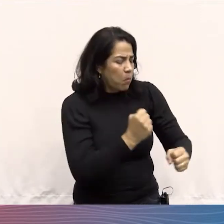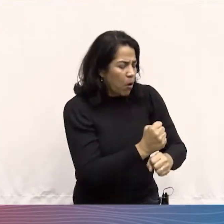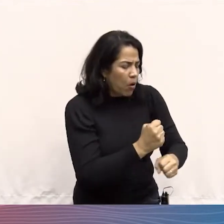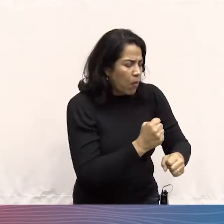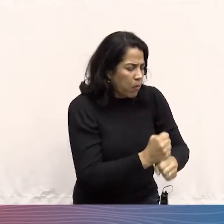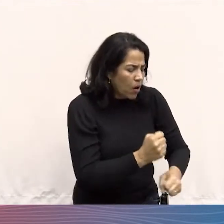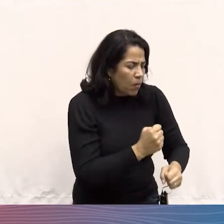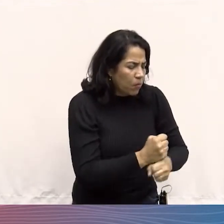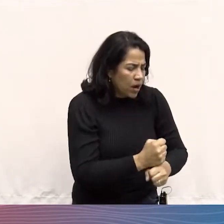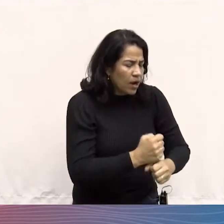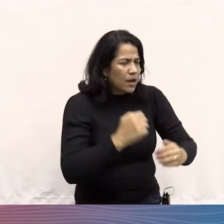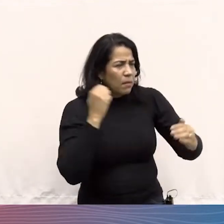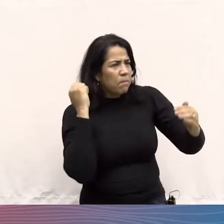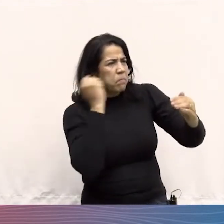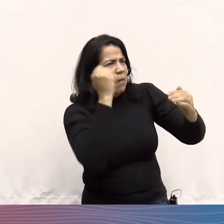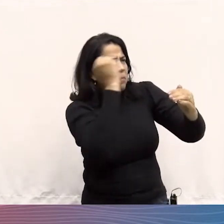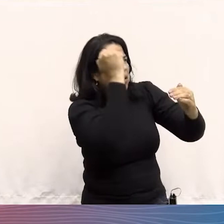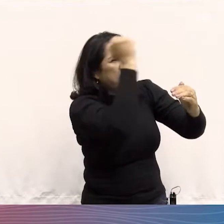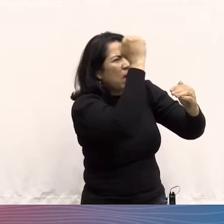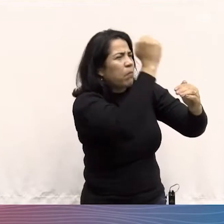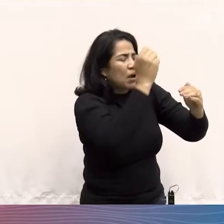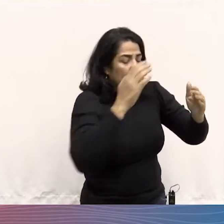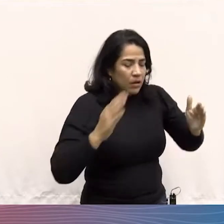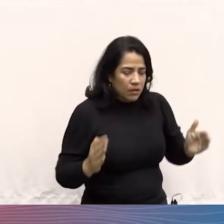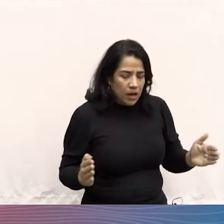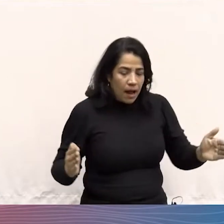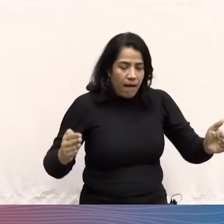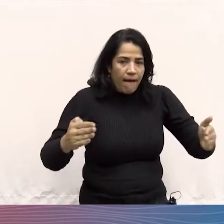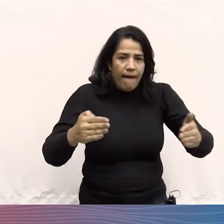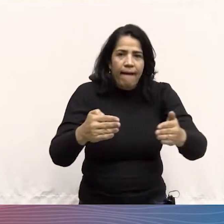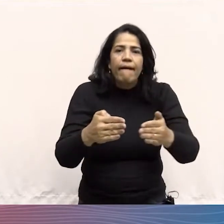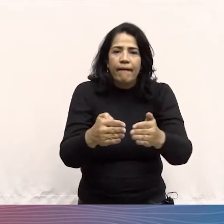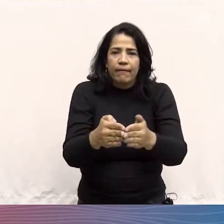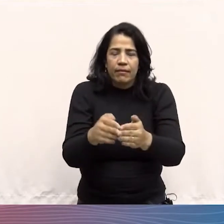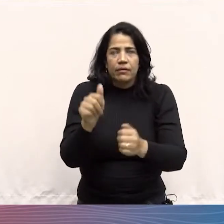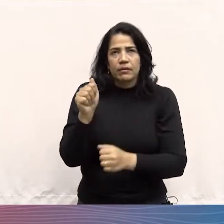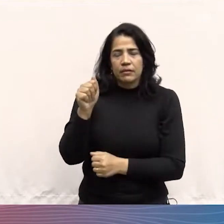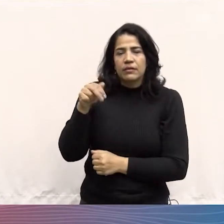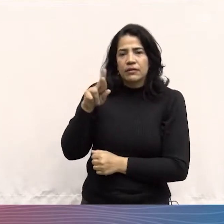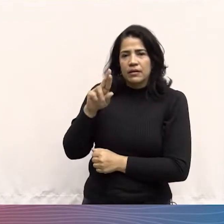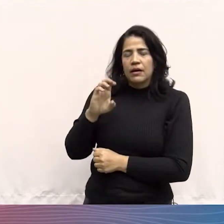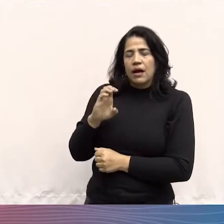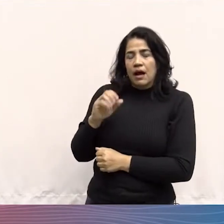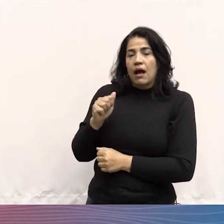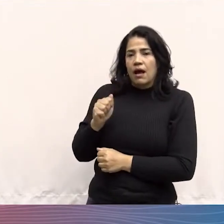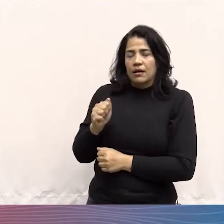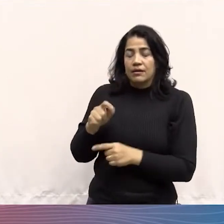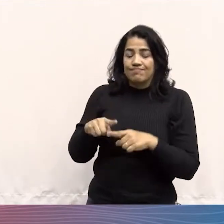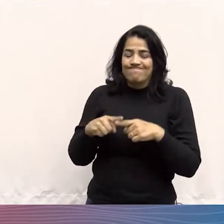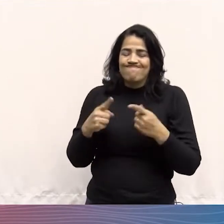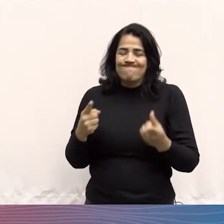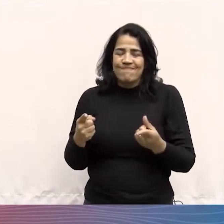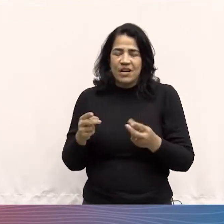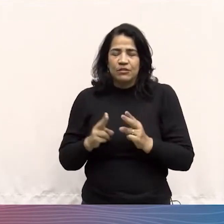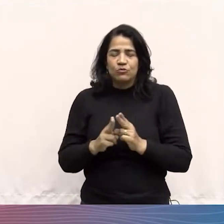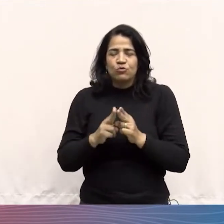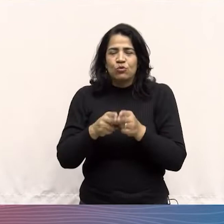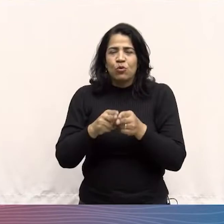montanha, aqui não chove, é deserto. Então, mas Noé é obediência à palavra do Senhor.